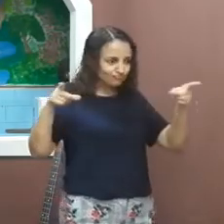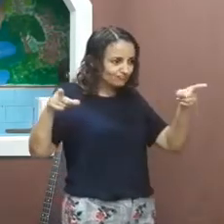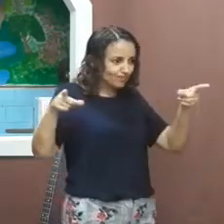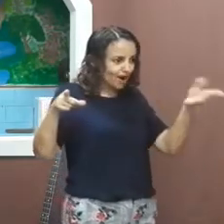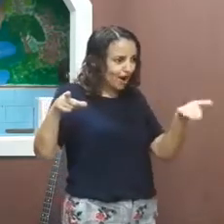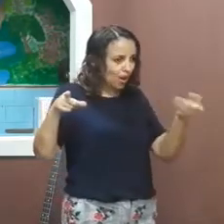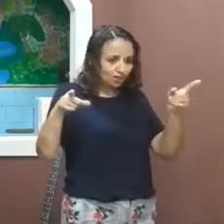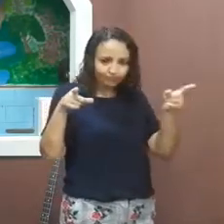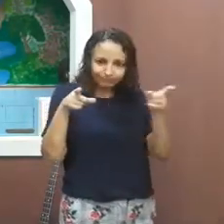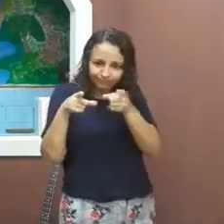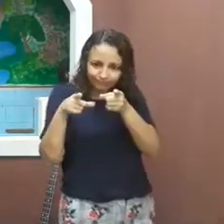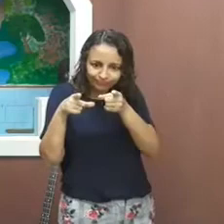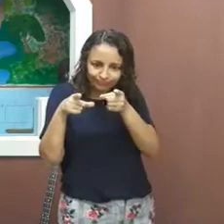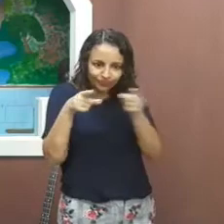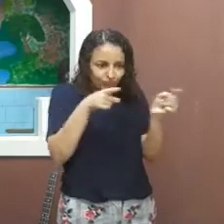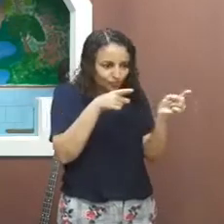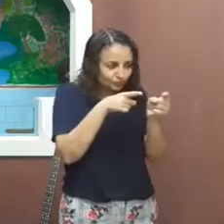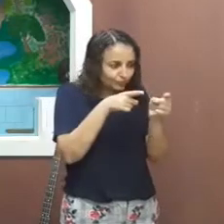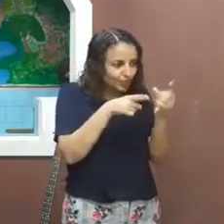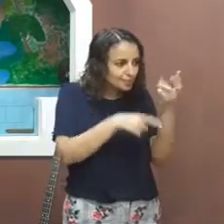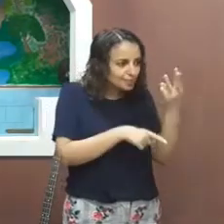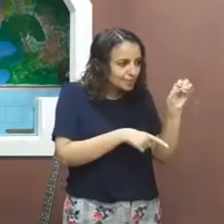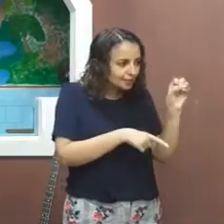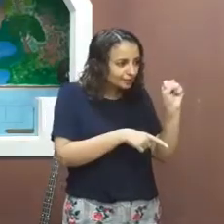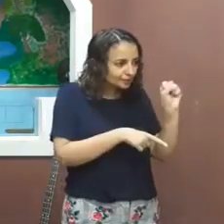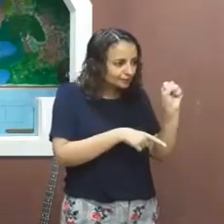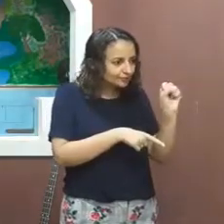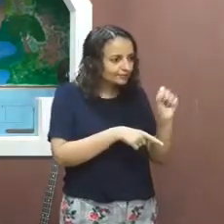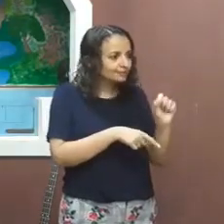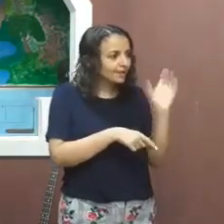Agora, na moda são os vídeos de 30 segundos.